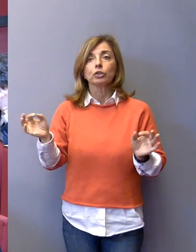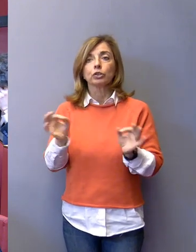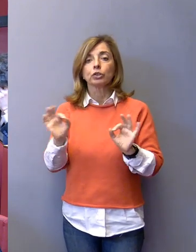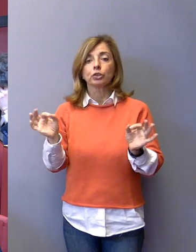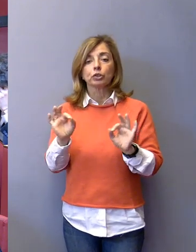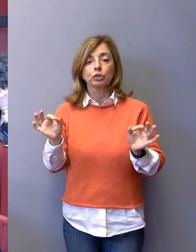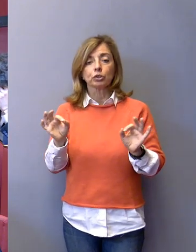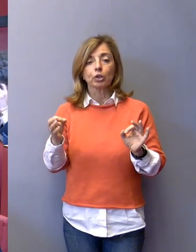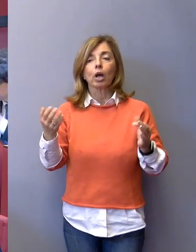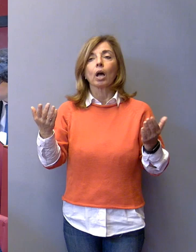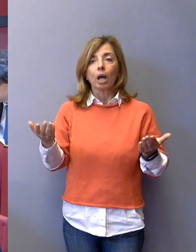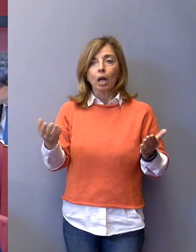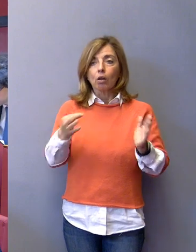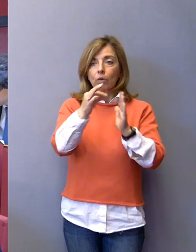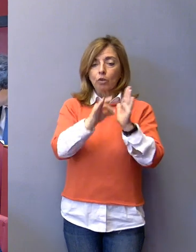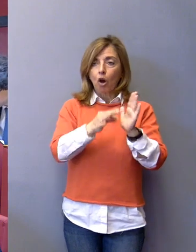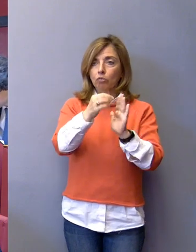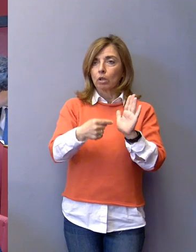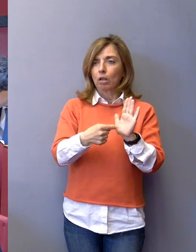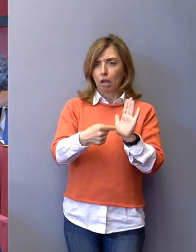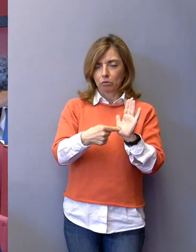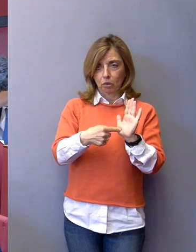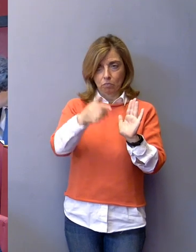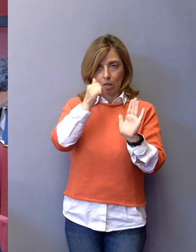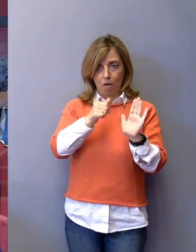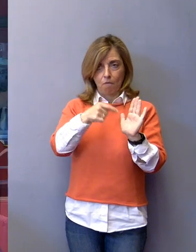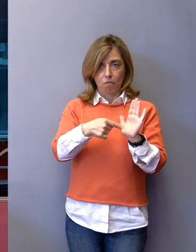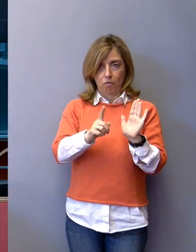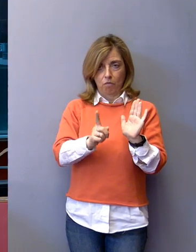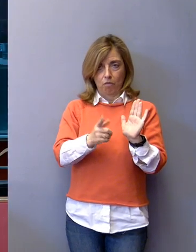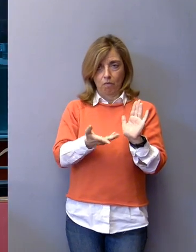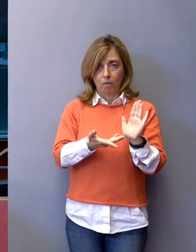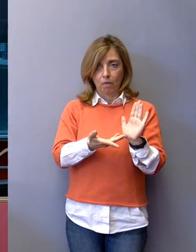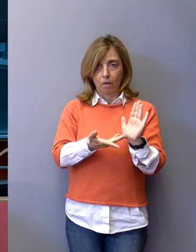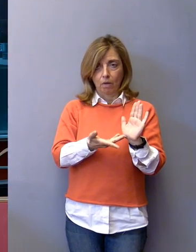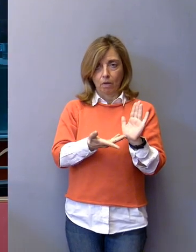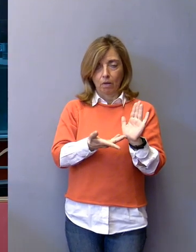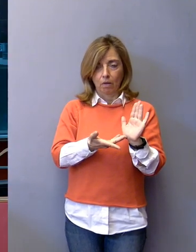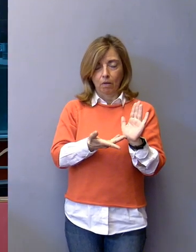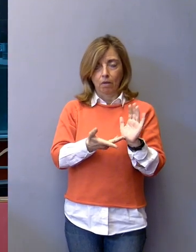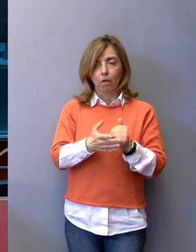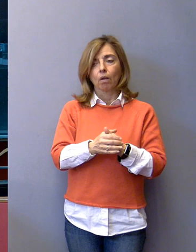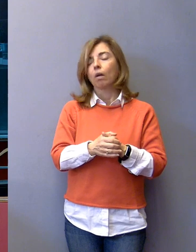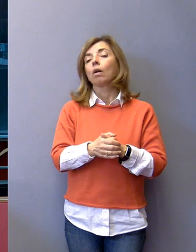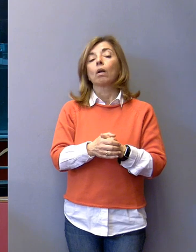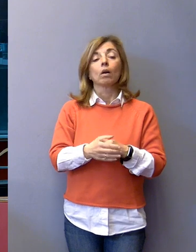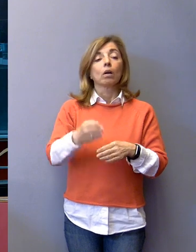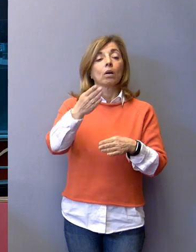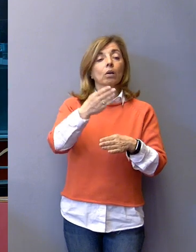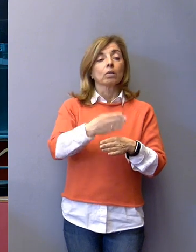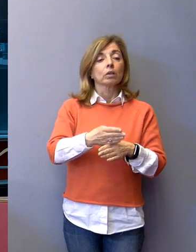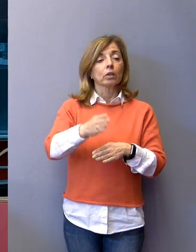regime dice qualcosa che non è vero perché non è vero questo cioè quello che viene detto consigliere bertorello